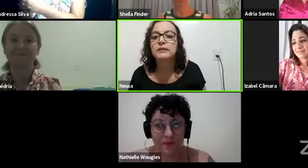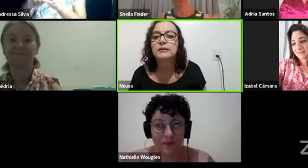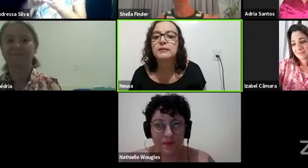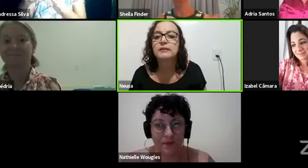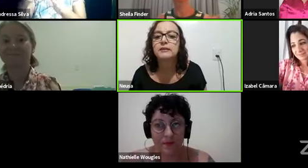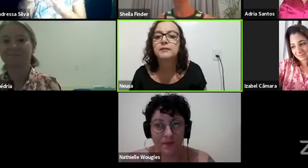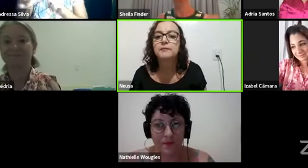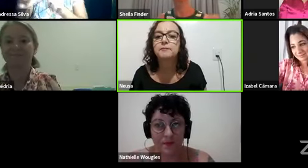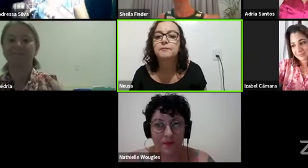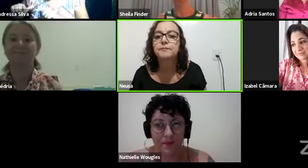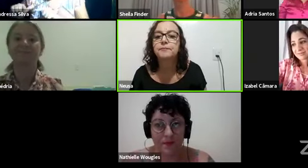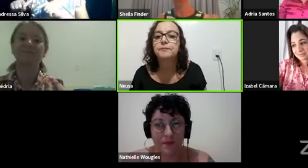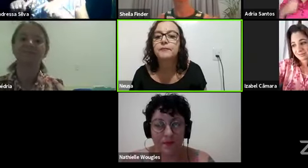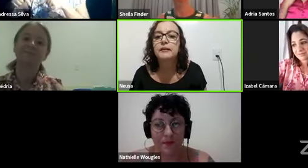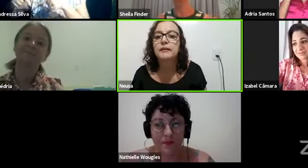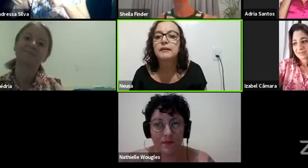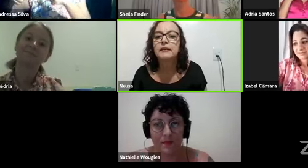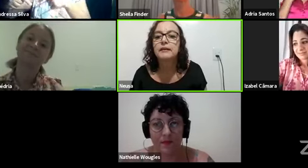Comunidade surda.